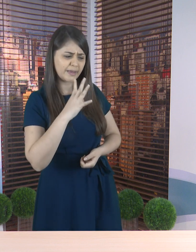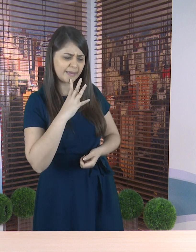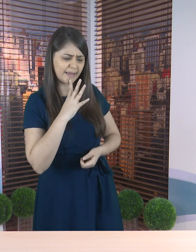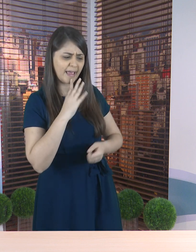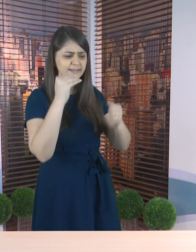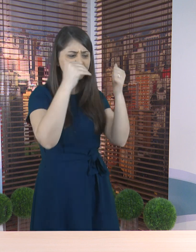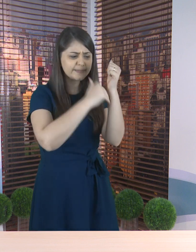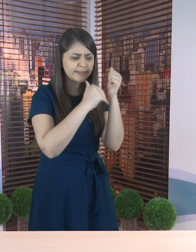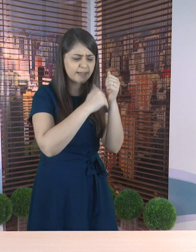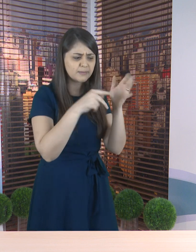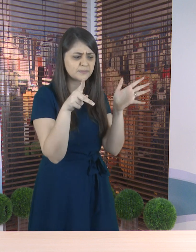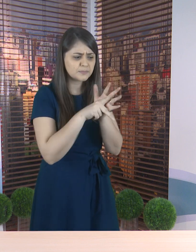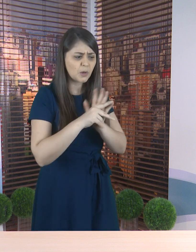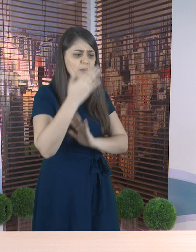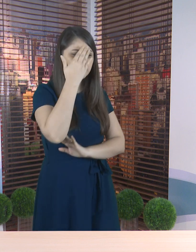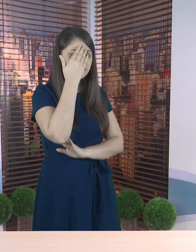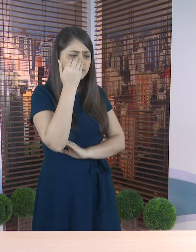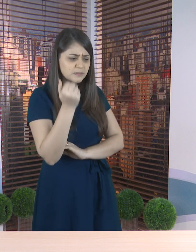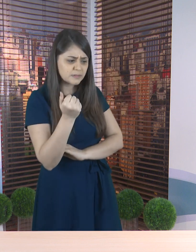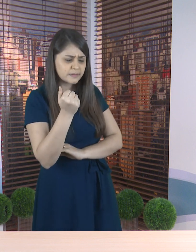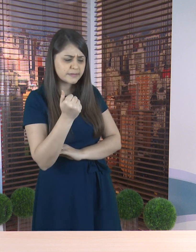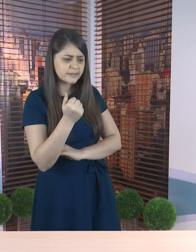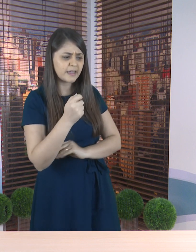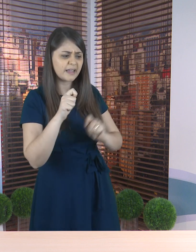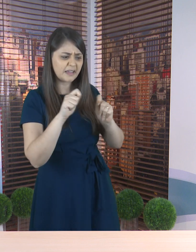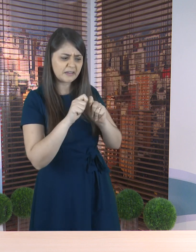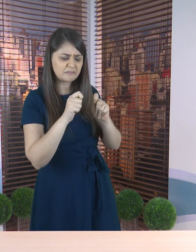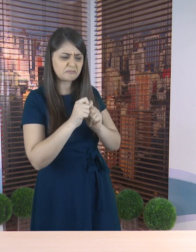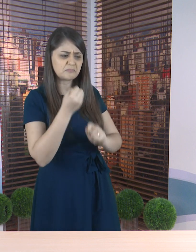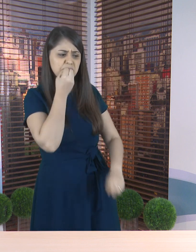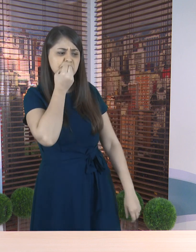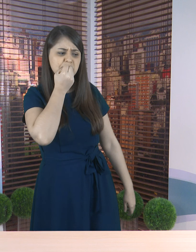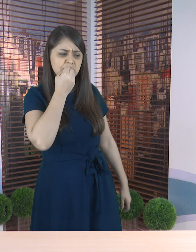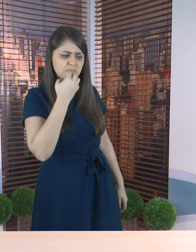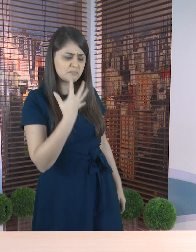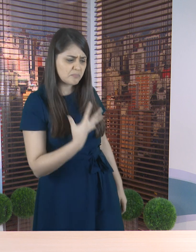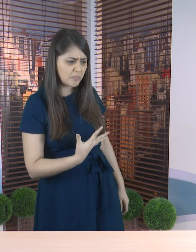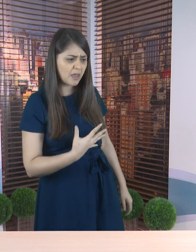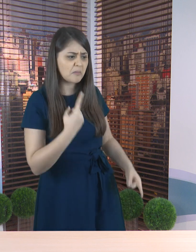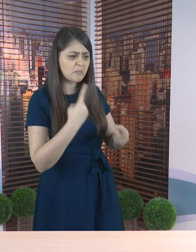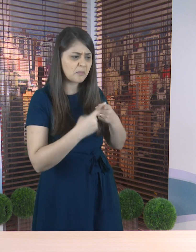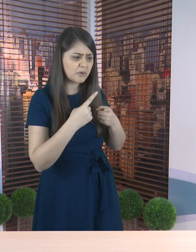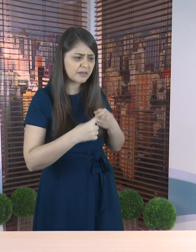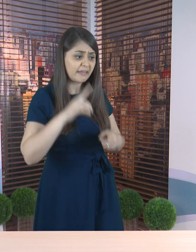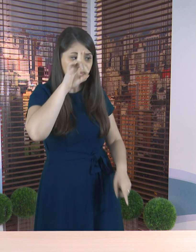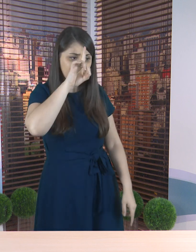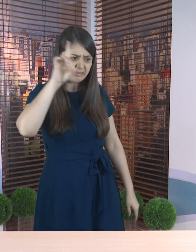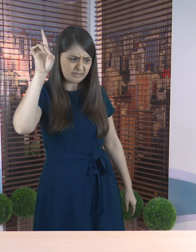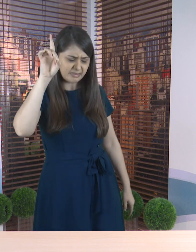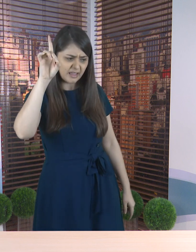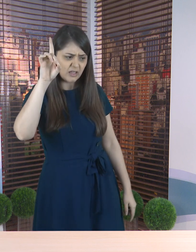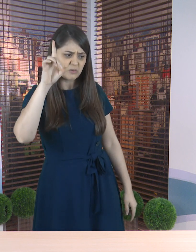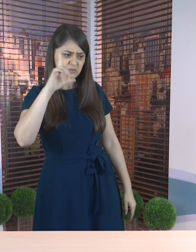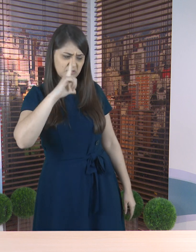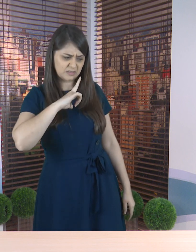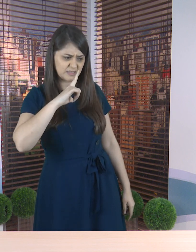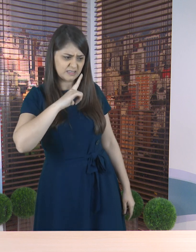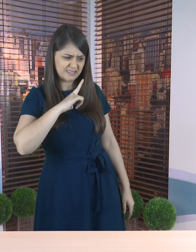ti menos do que merece a tua iniquidade. O que está nas entrelinhas dessa afirmação de